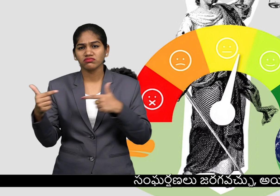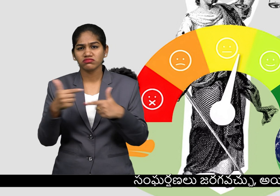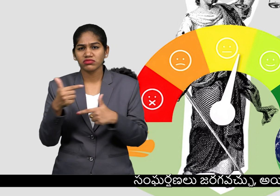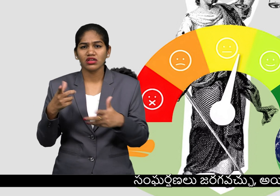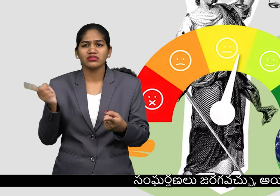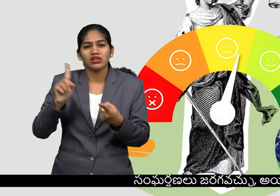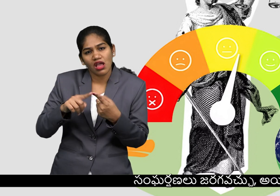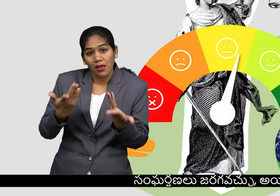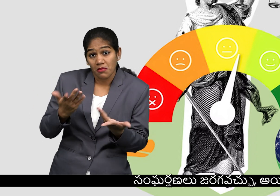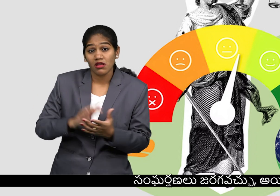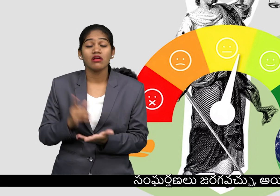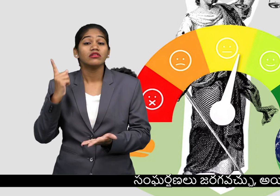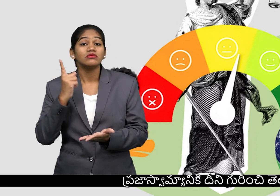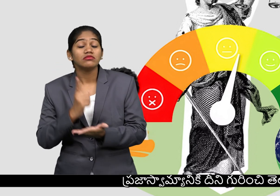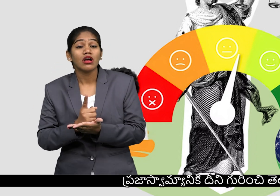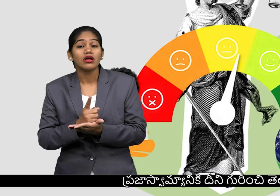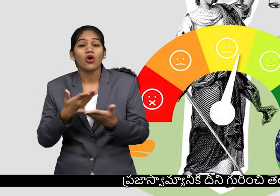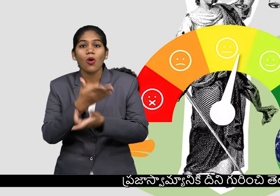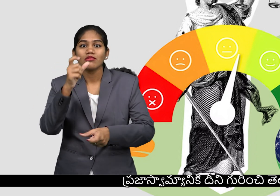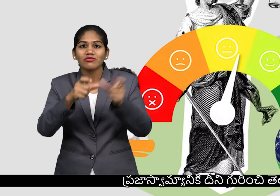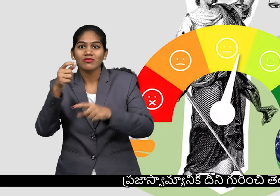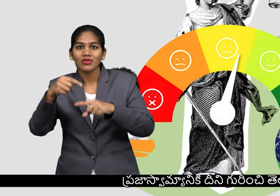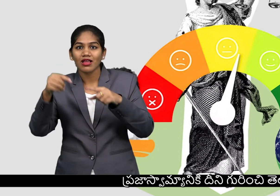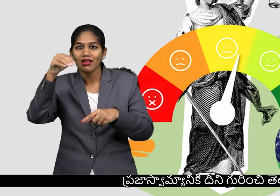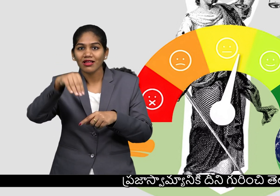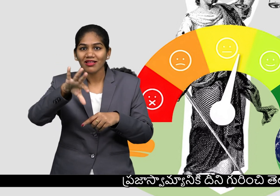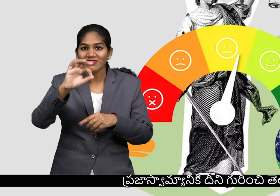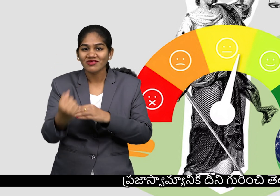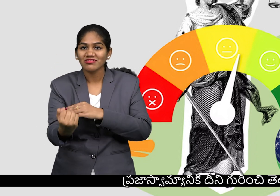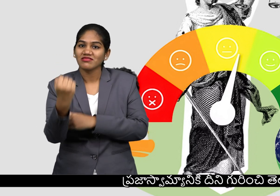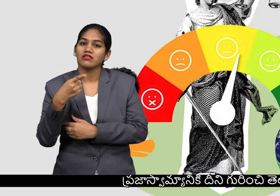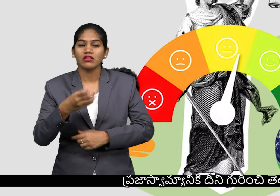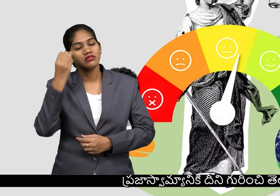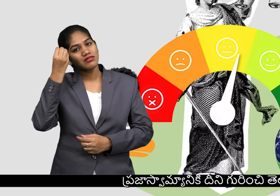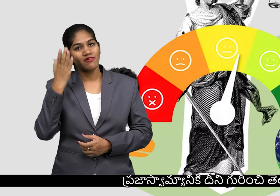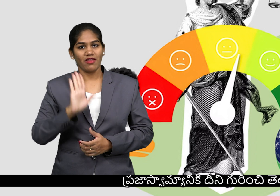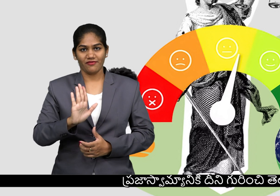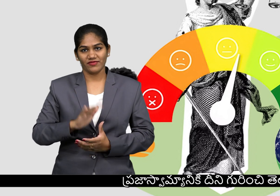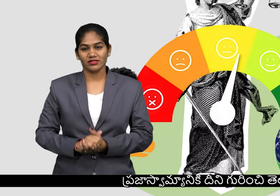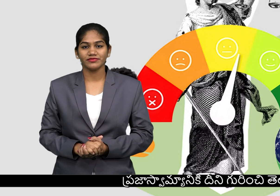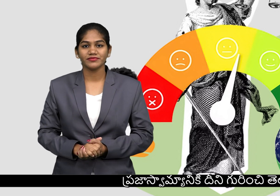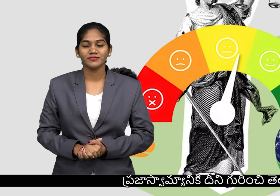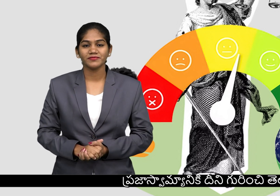సంఘర్షణలు జరగవచ్చు, అయితే ప్రజాస్వామ్యానికి దీని గురించి తెలుసు.